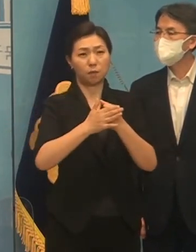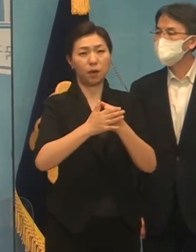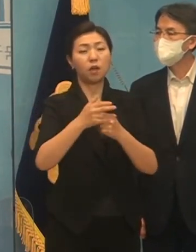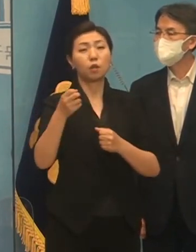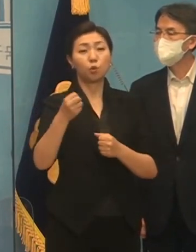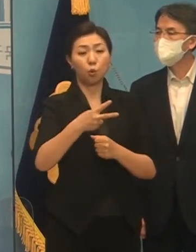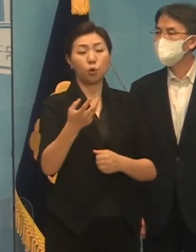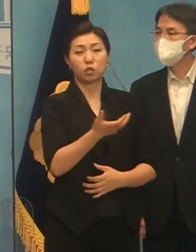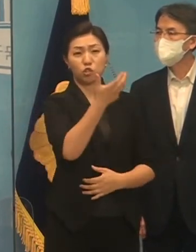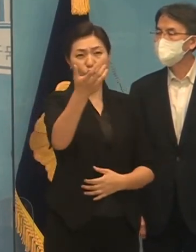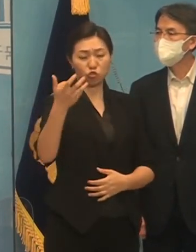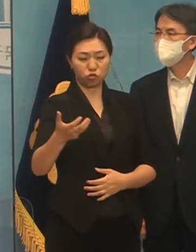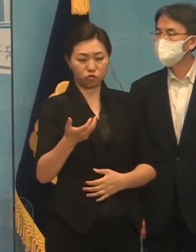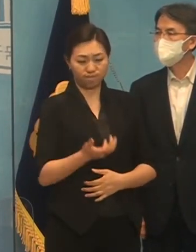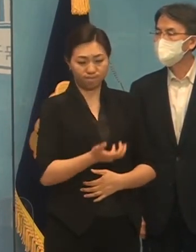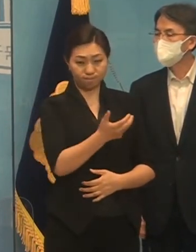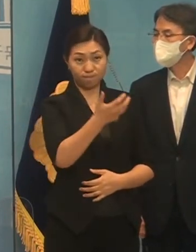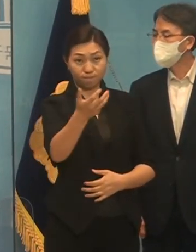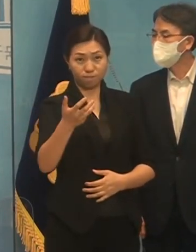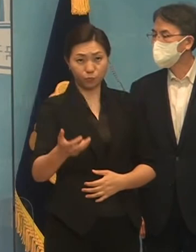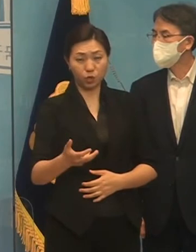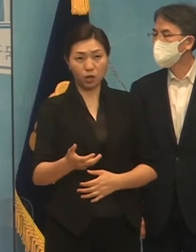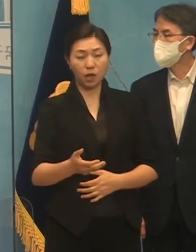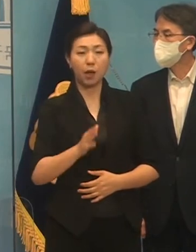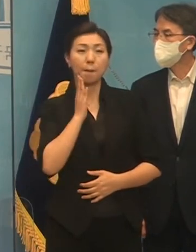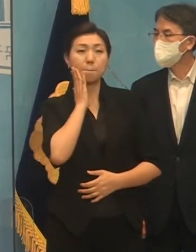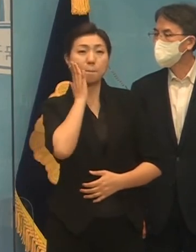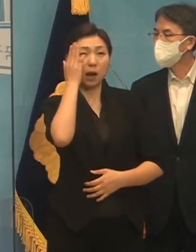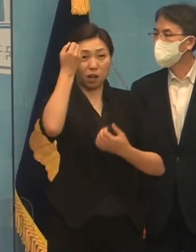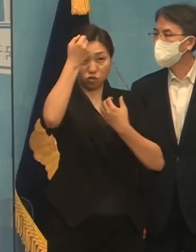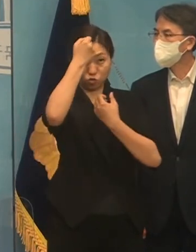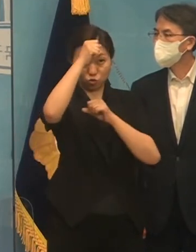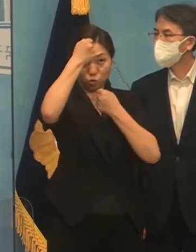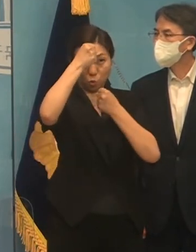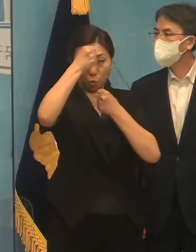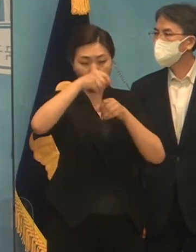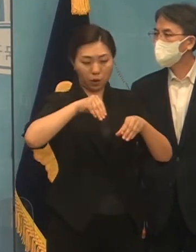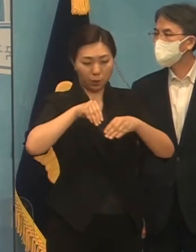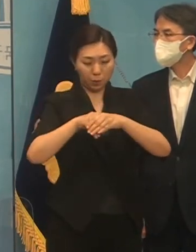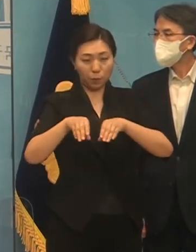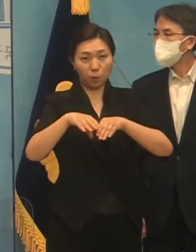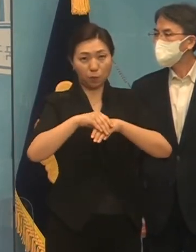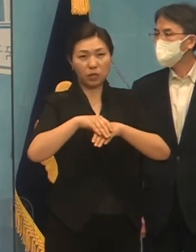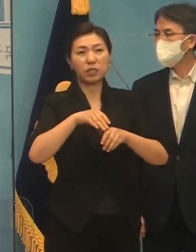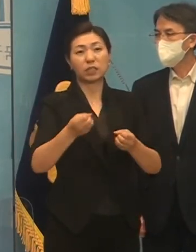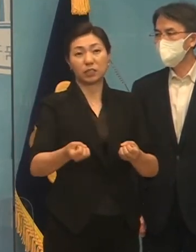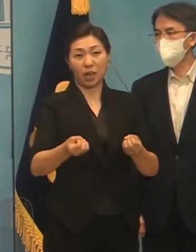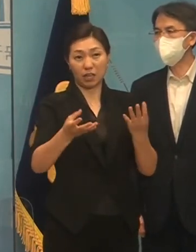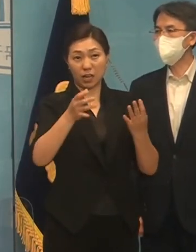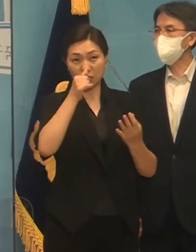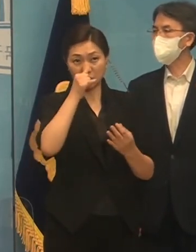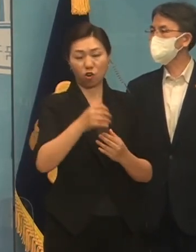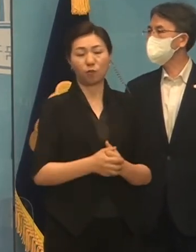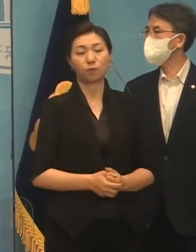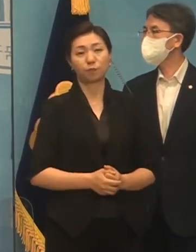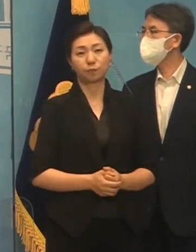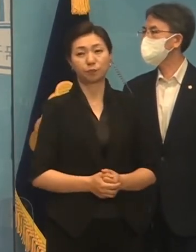각오로 파란 운동화를 신는 그런 시간을 좀 갖도록 하겠습니다. 앞으로 좀